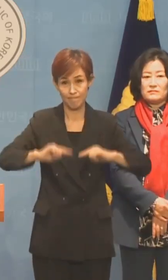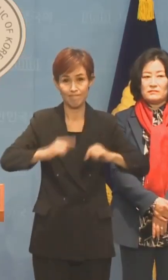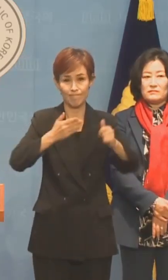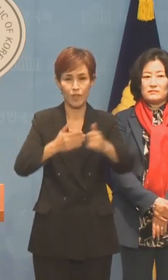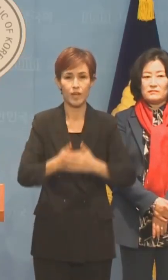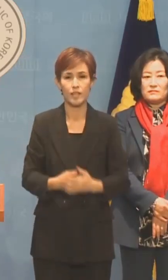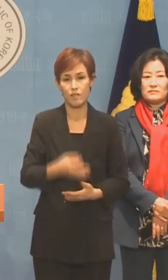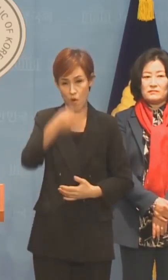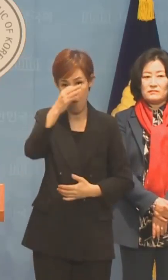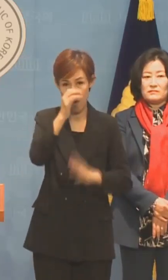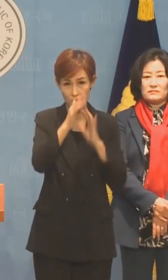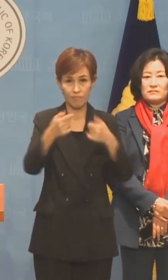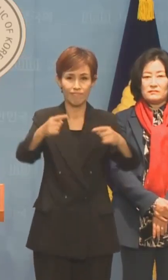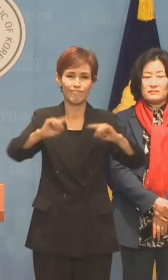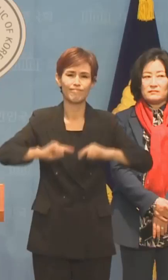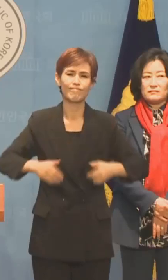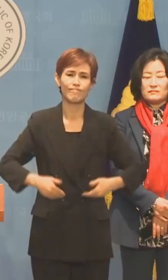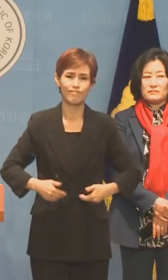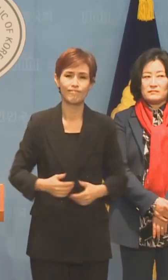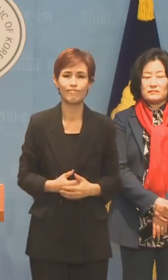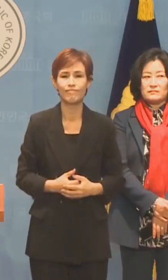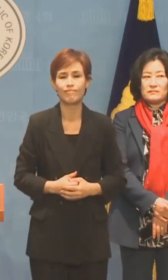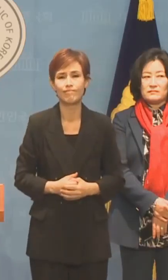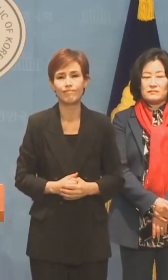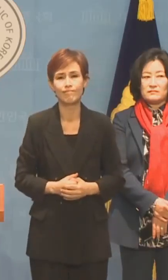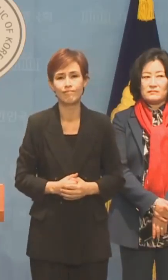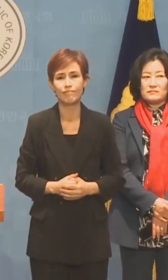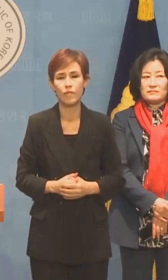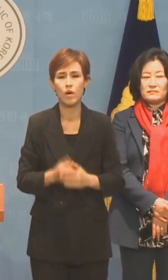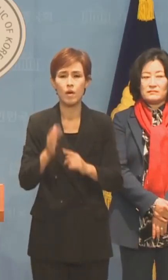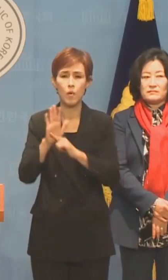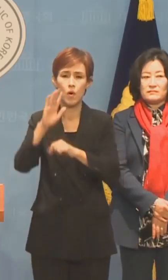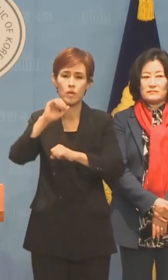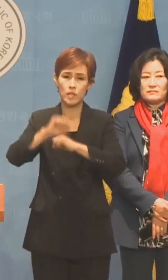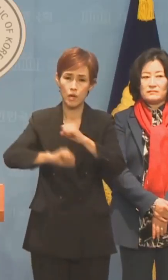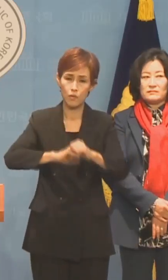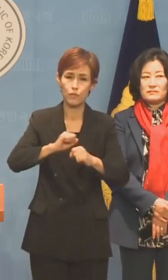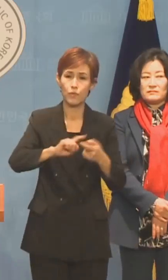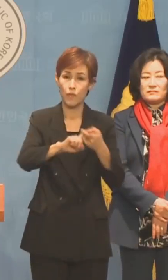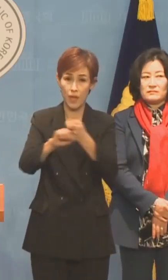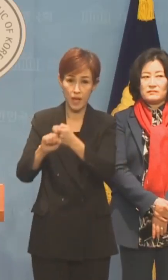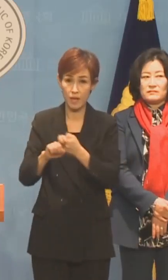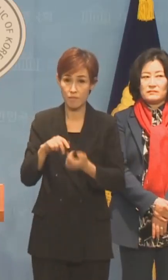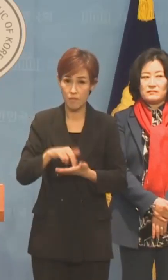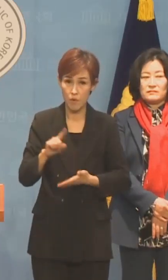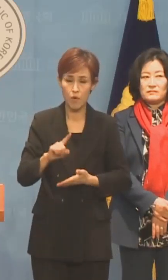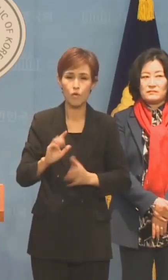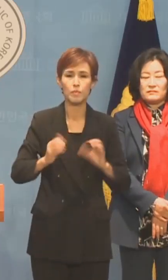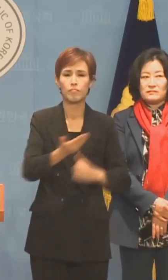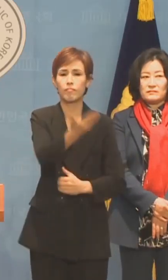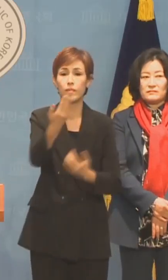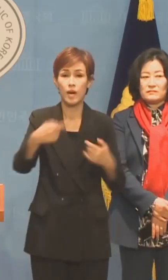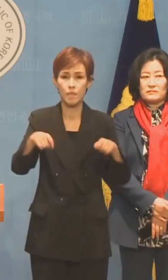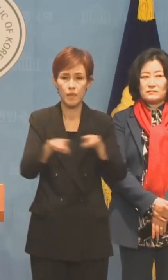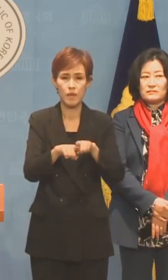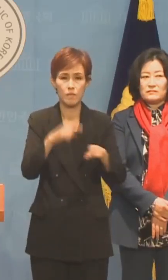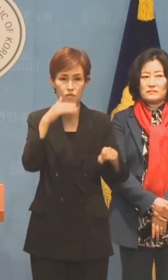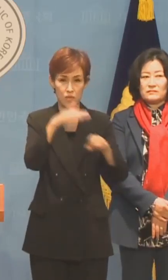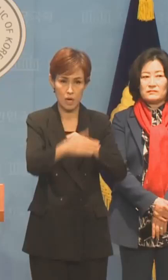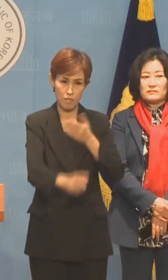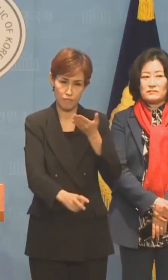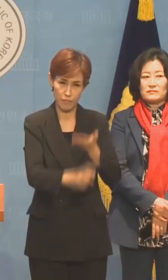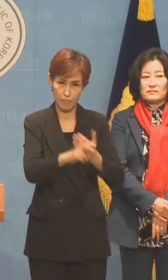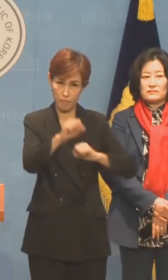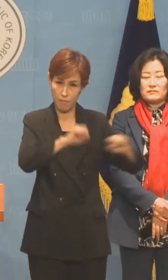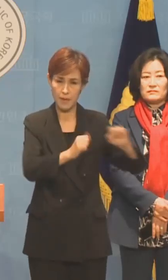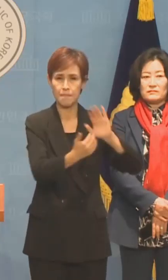보유하신 분들의 참여가 필요한 상황입니다. 표현의 자유연대는 시민 여러분과 함께 민주당의 반헌법적 폭주를